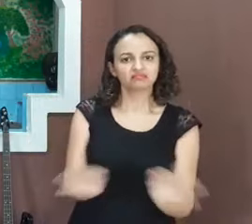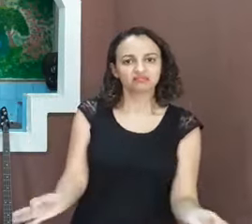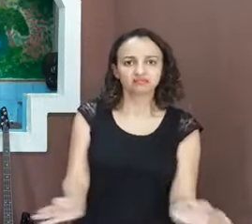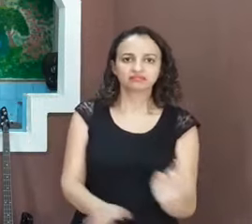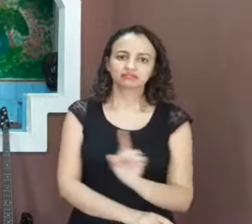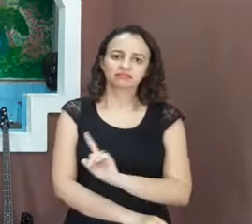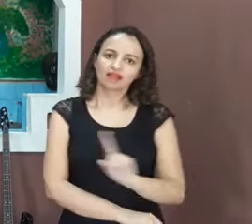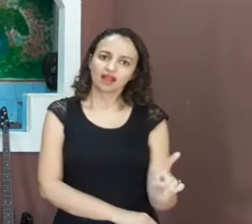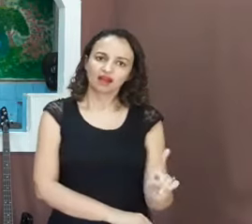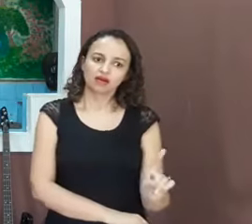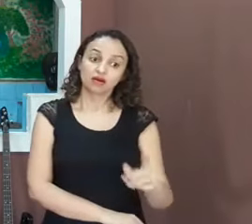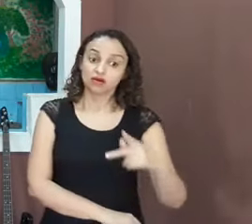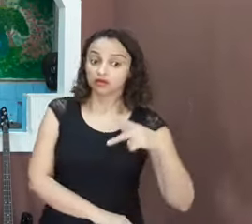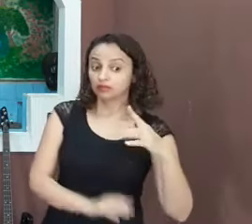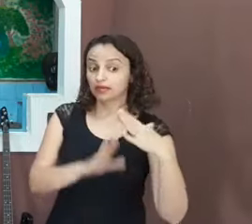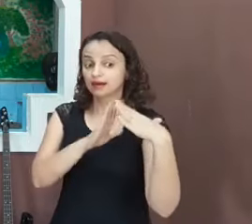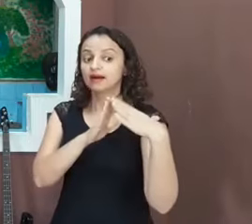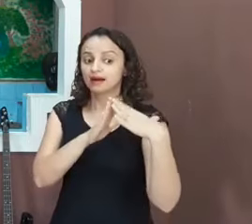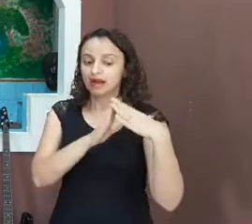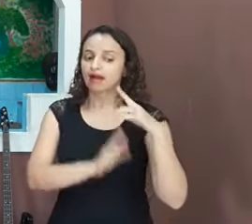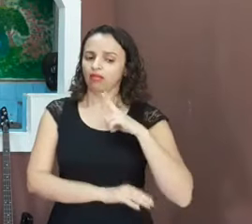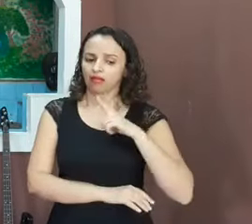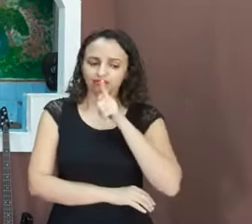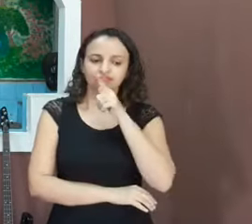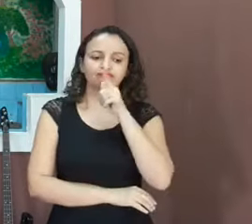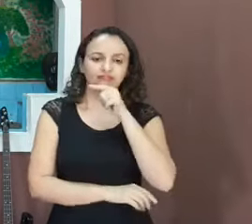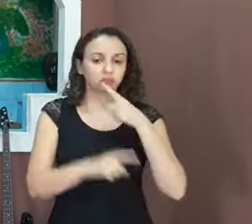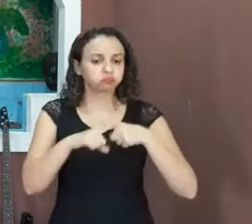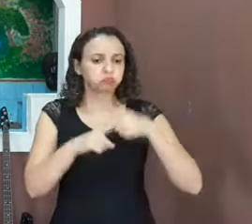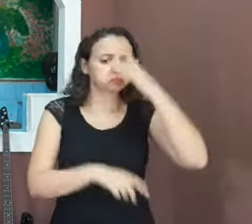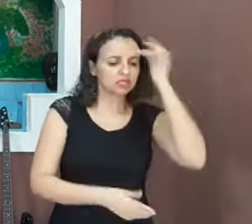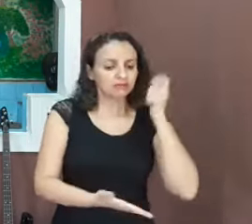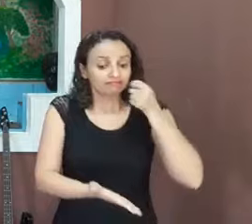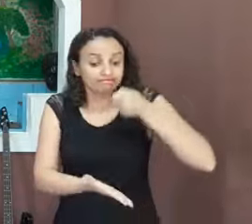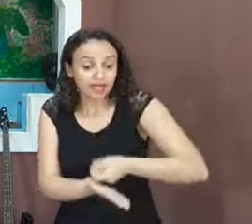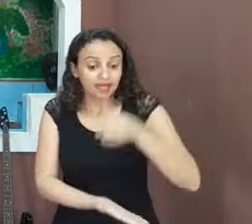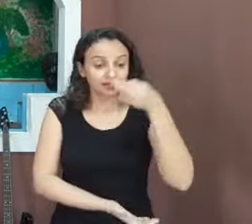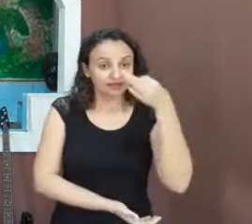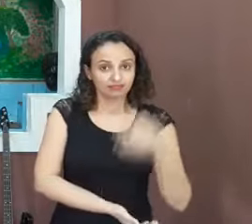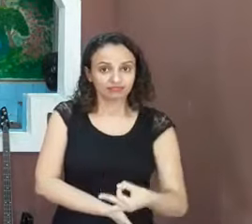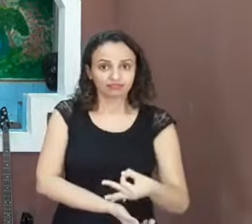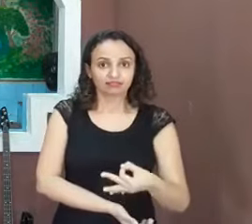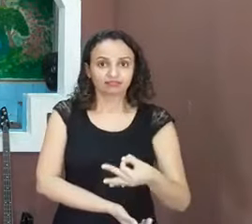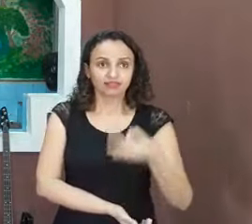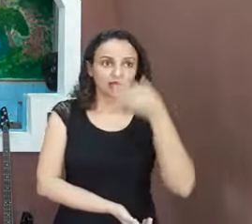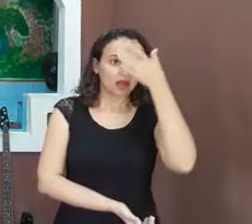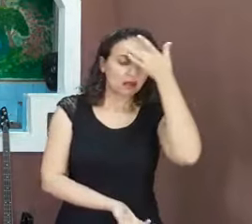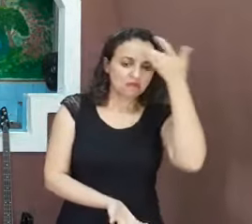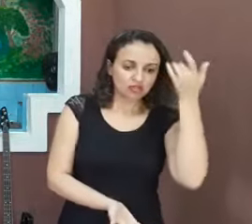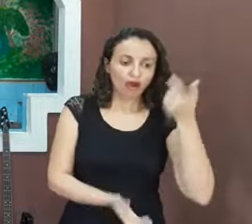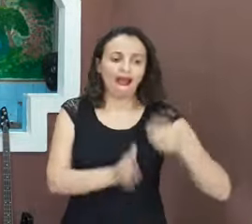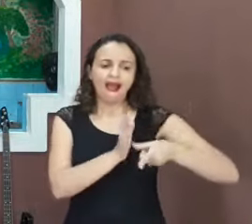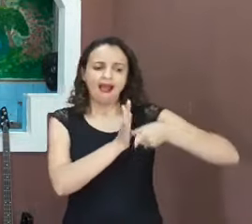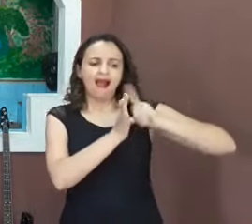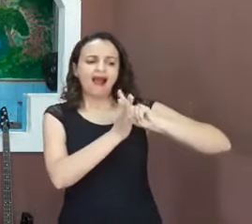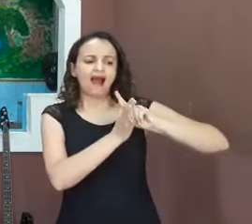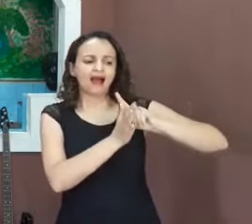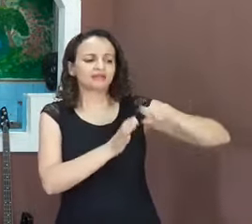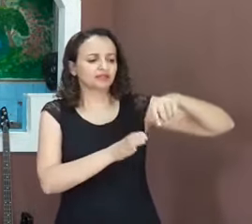sua casa, se tem essa água, é porque alguém pagou por ela, e ela chegou ali porque muita gente trabalhou. Alguém fez poço, alguém fez